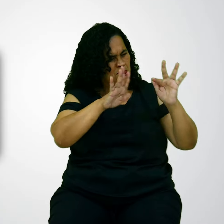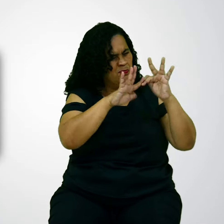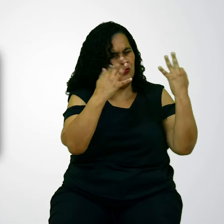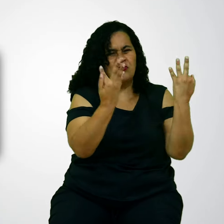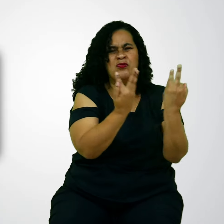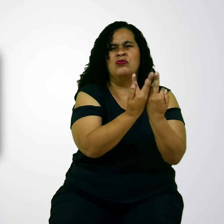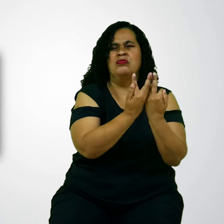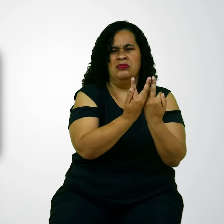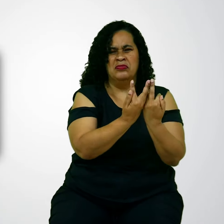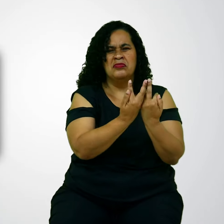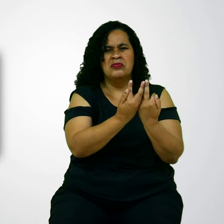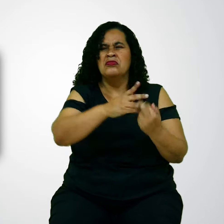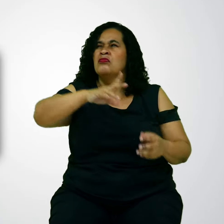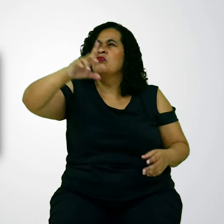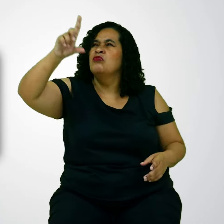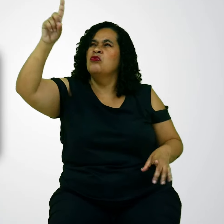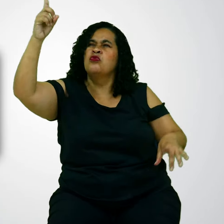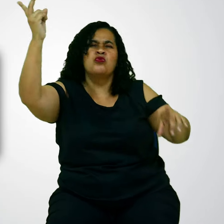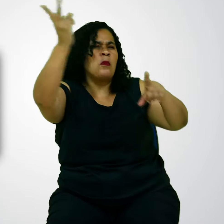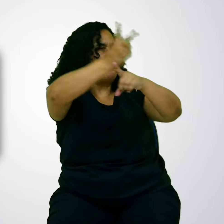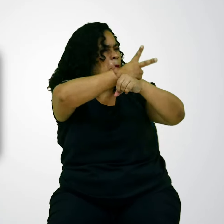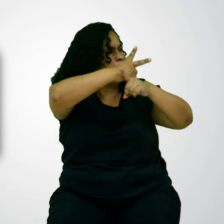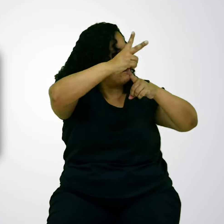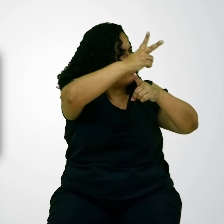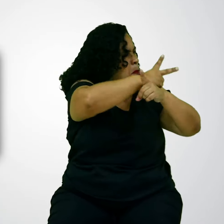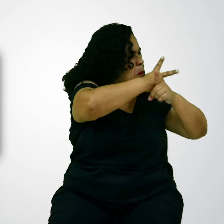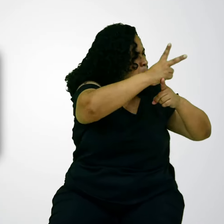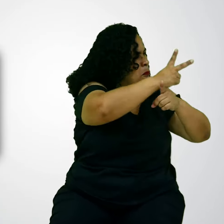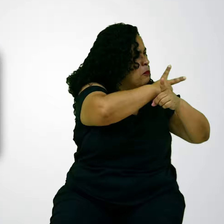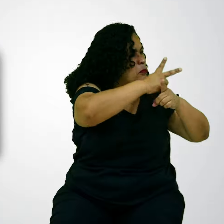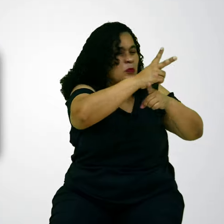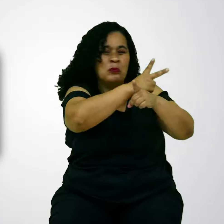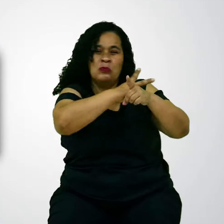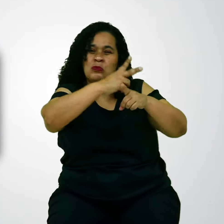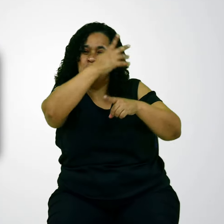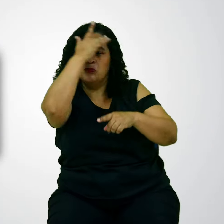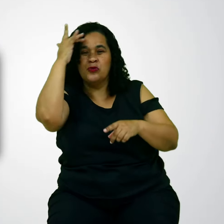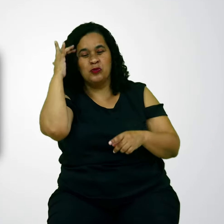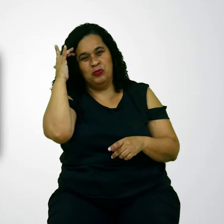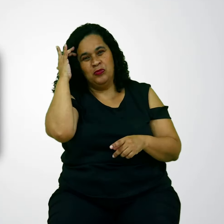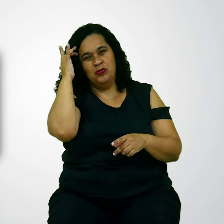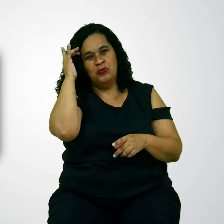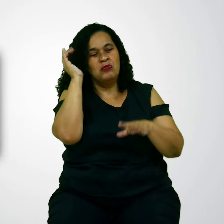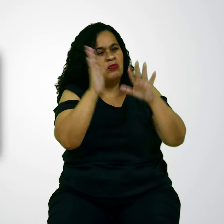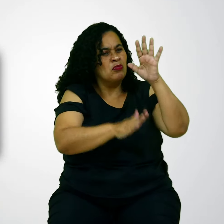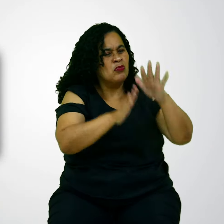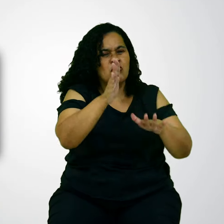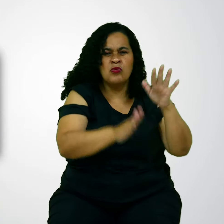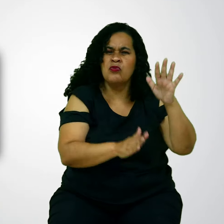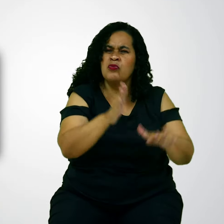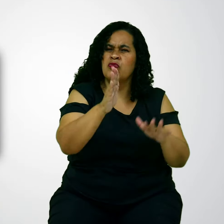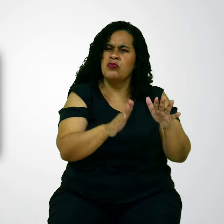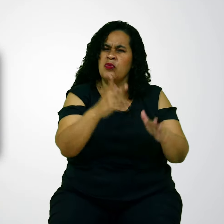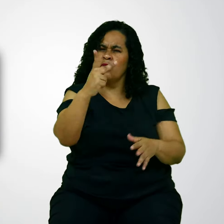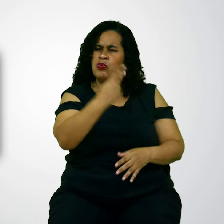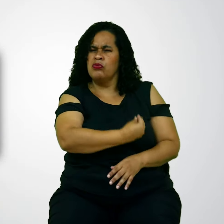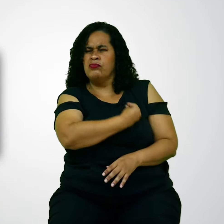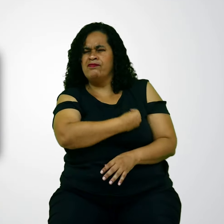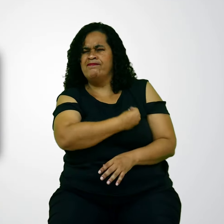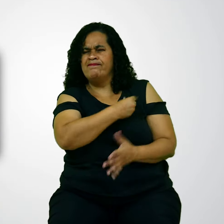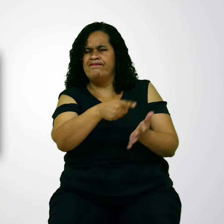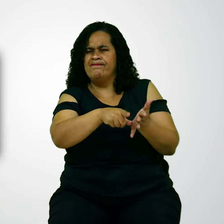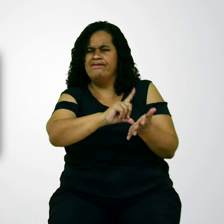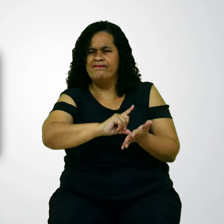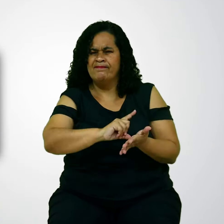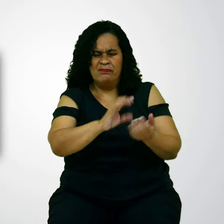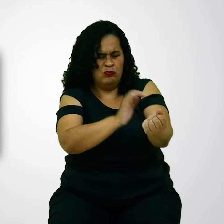estava. Às vezes o teu pai era um alcoólatra, o teu pai era um idólatra, teu avô,